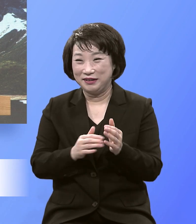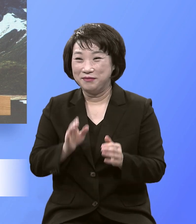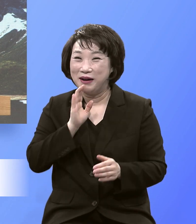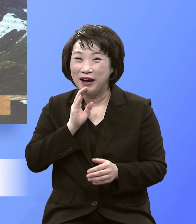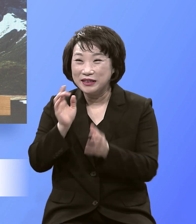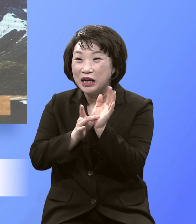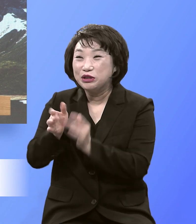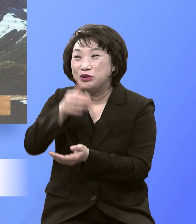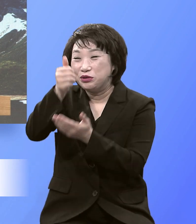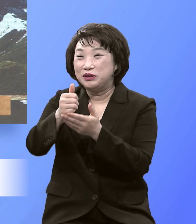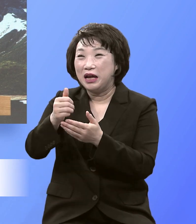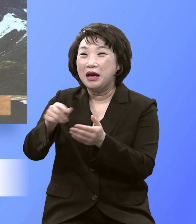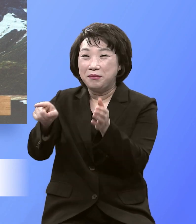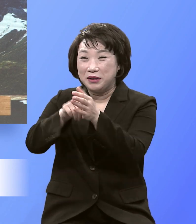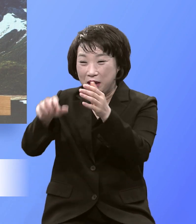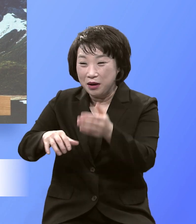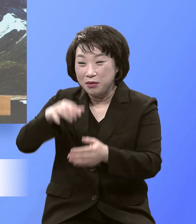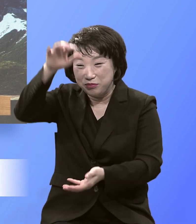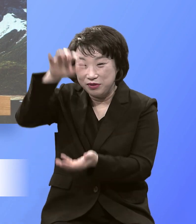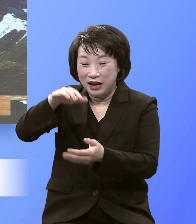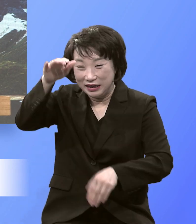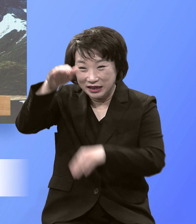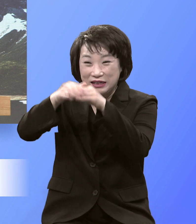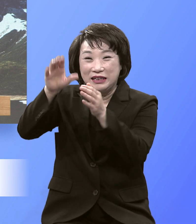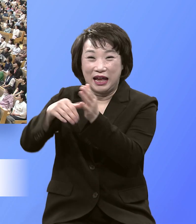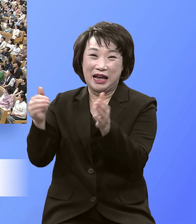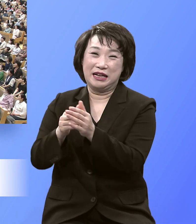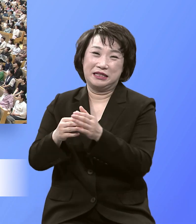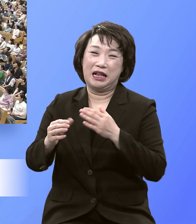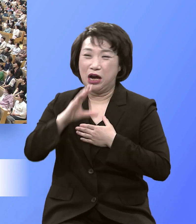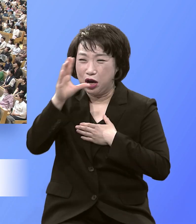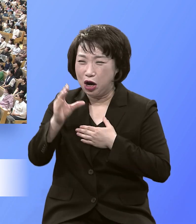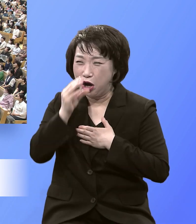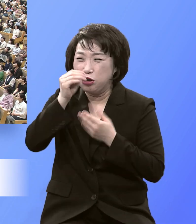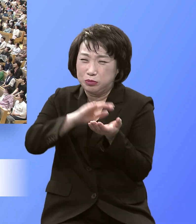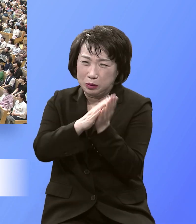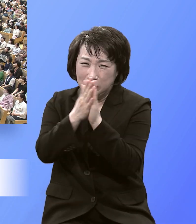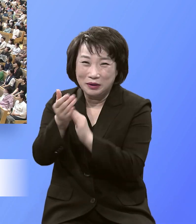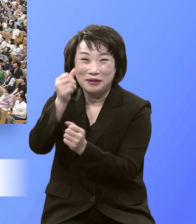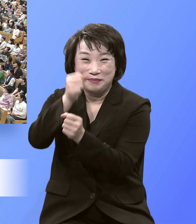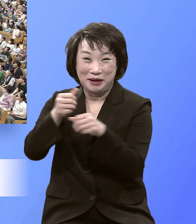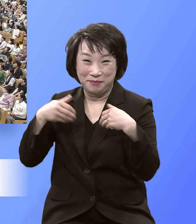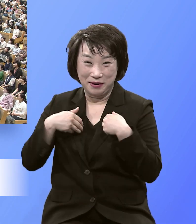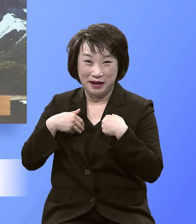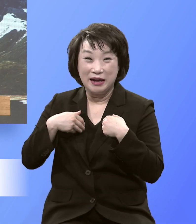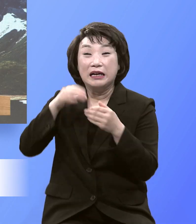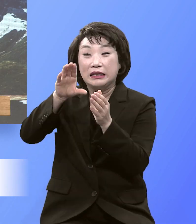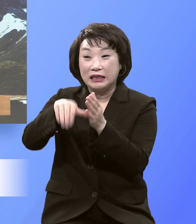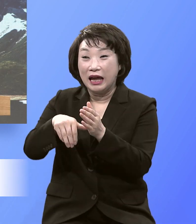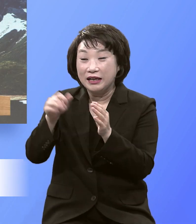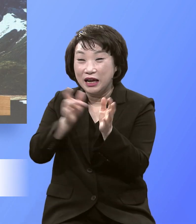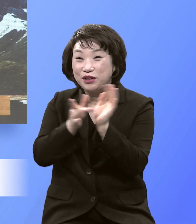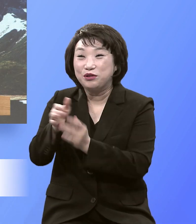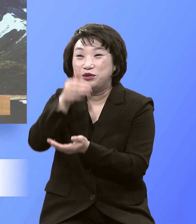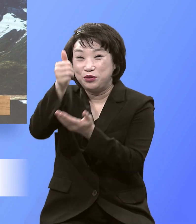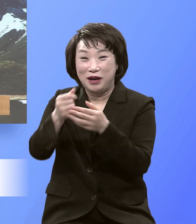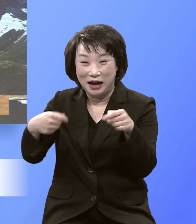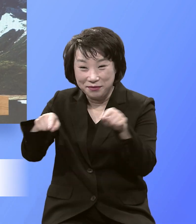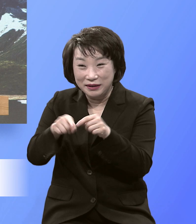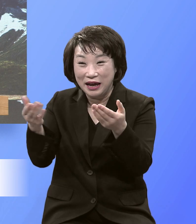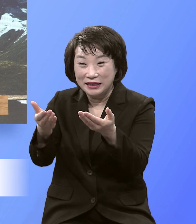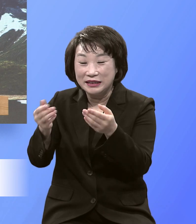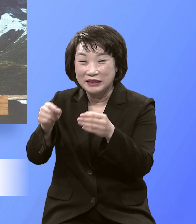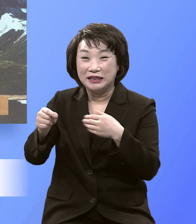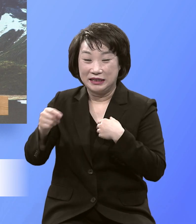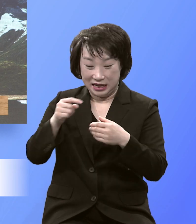그리스도의 분량에 이르기까지 거룩하게 만들어내는 것입니다. 그때 드디어 그리스도와 같은 역사가